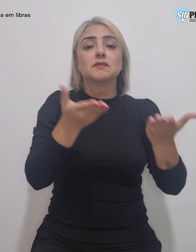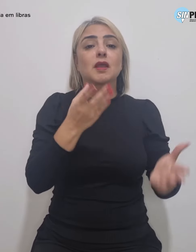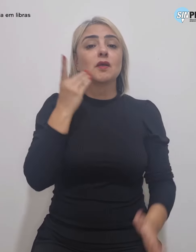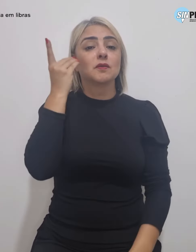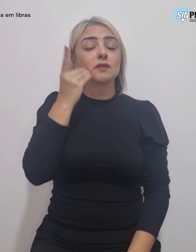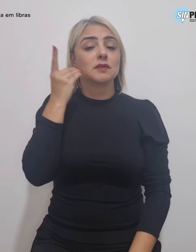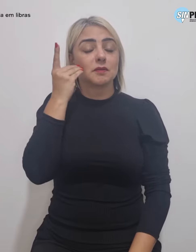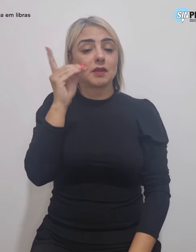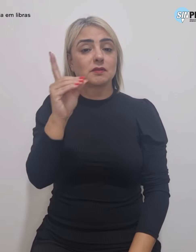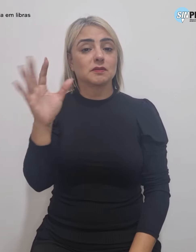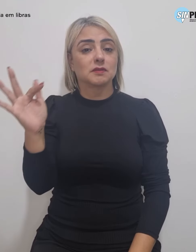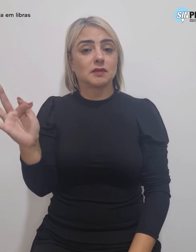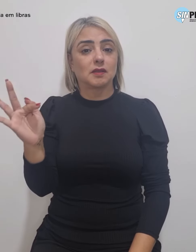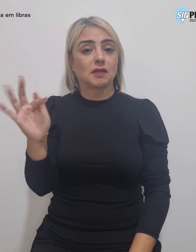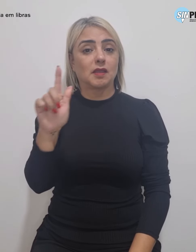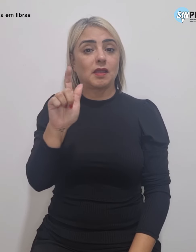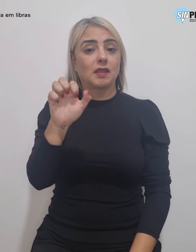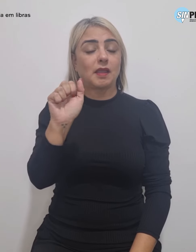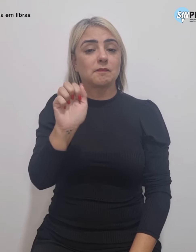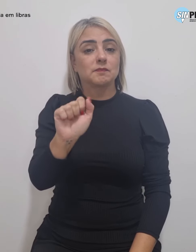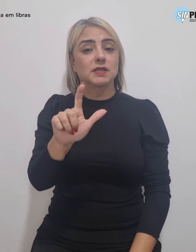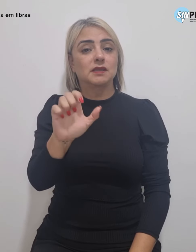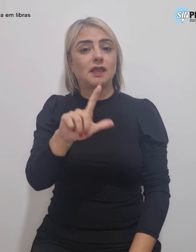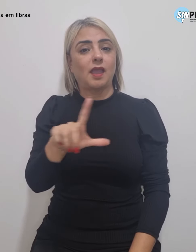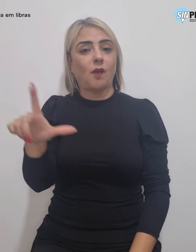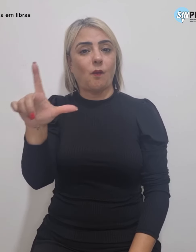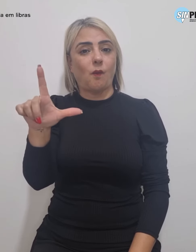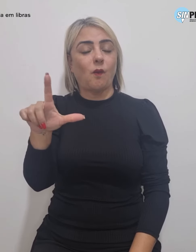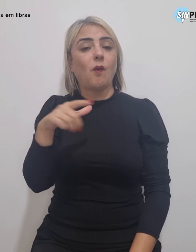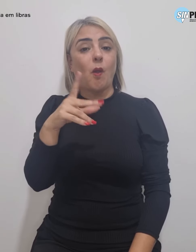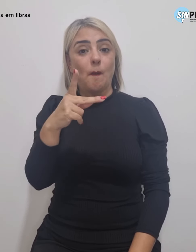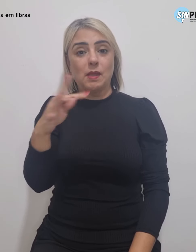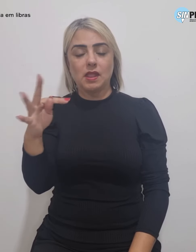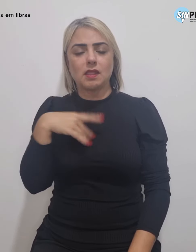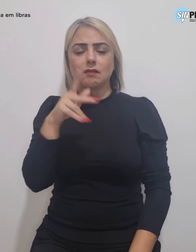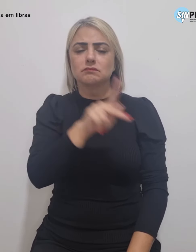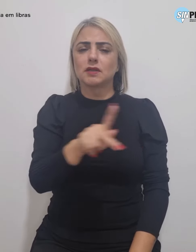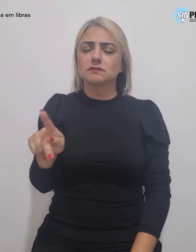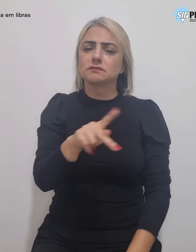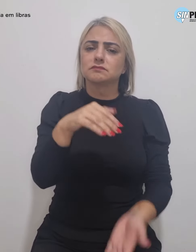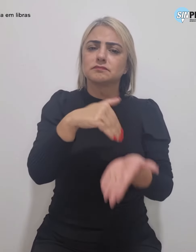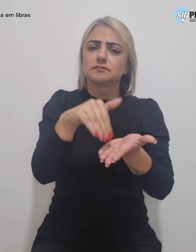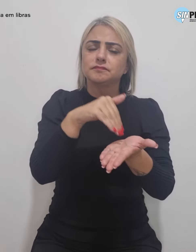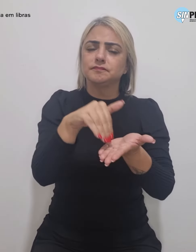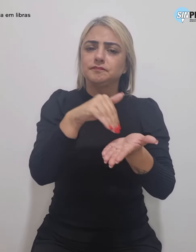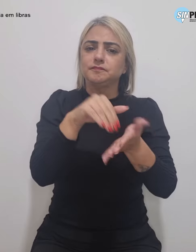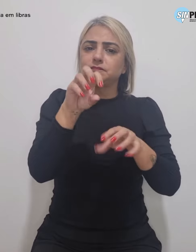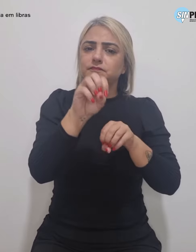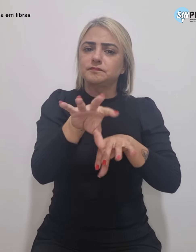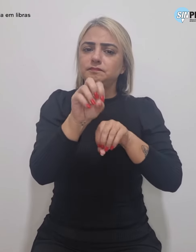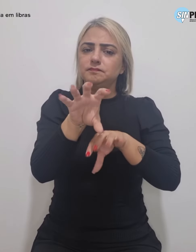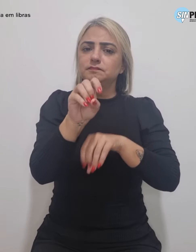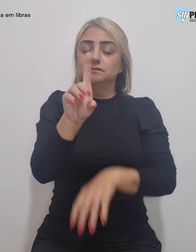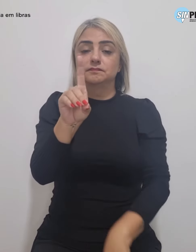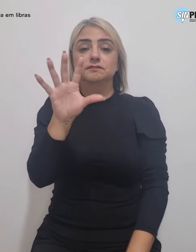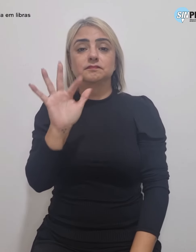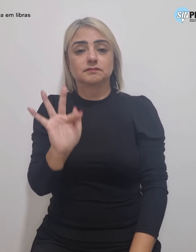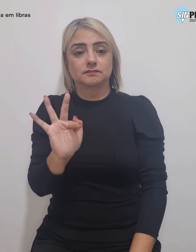distrital Gabriel Magno, do PT, professor da Secretaria de Estado da Educação do Distrito Federal,